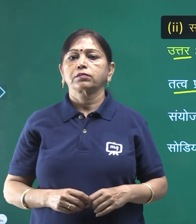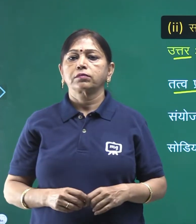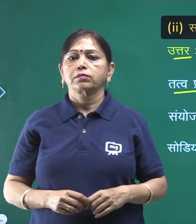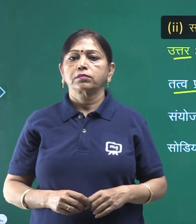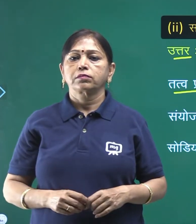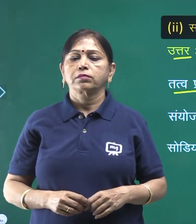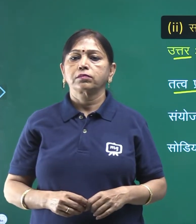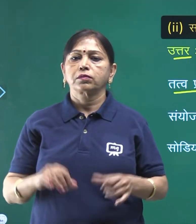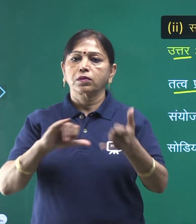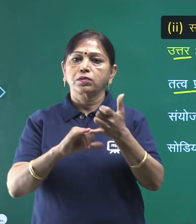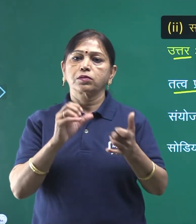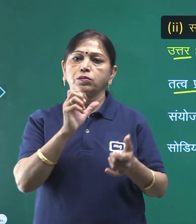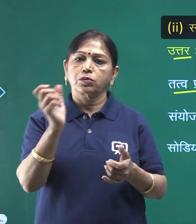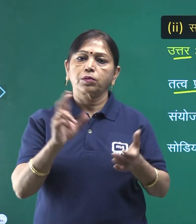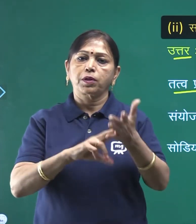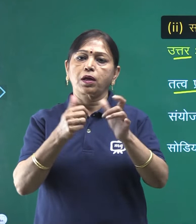सोडियम का Na,